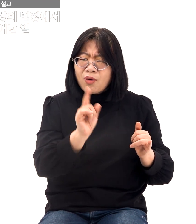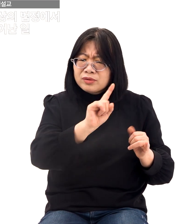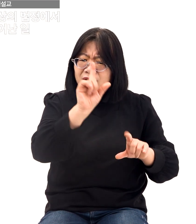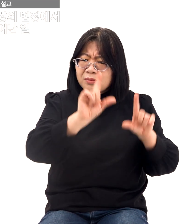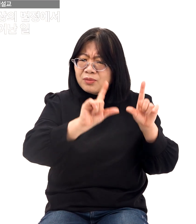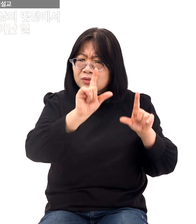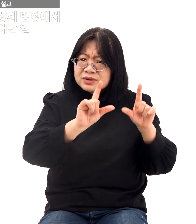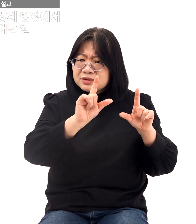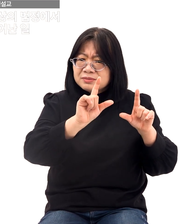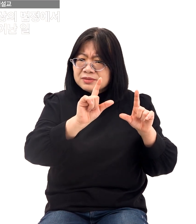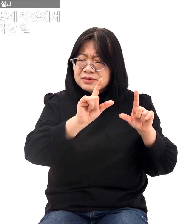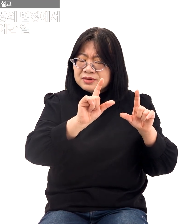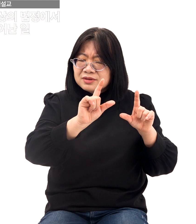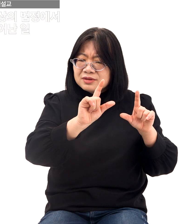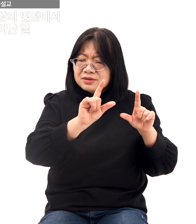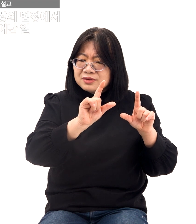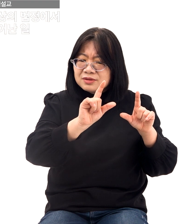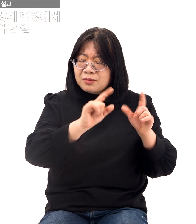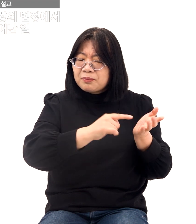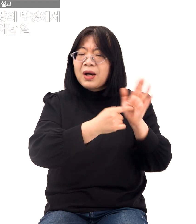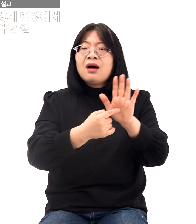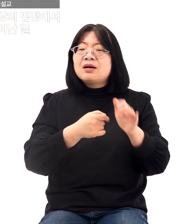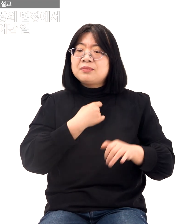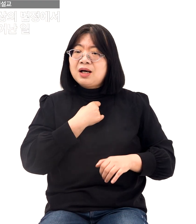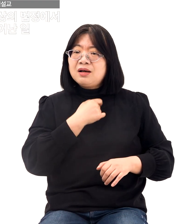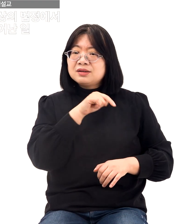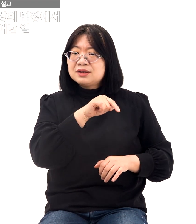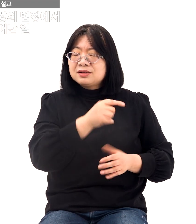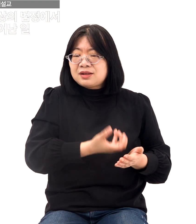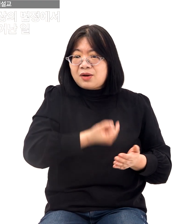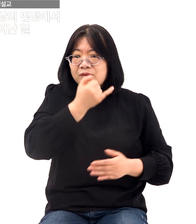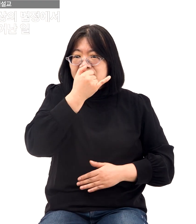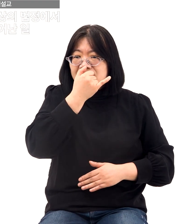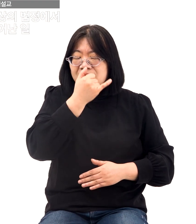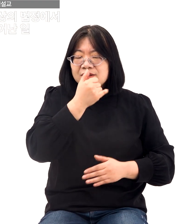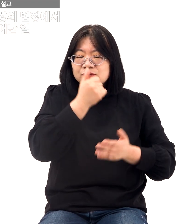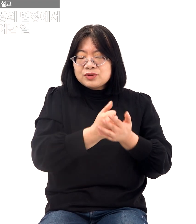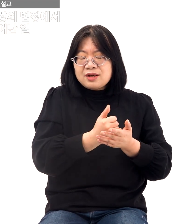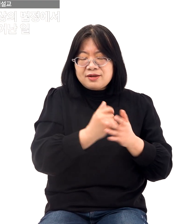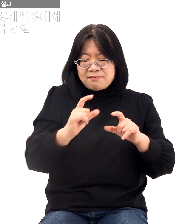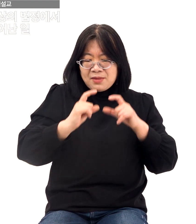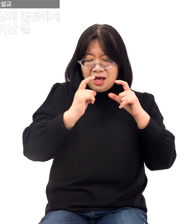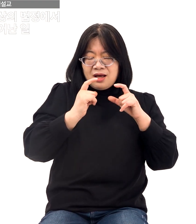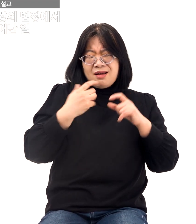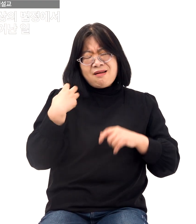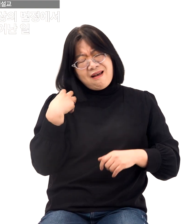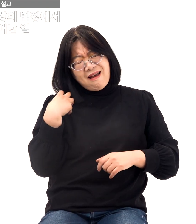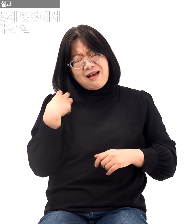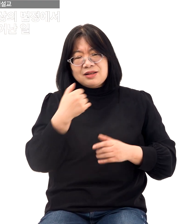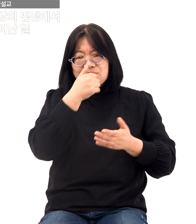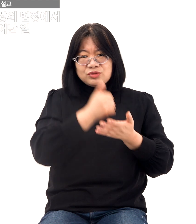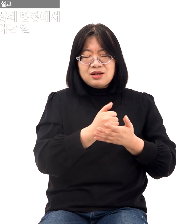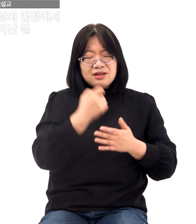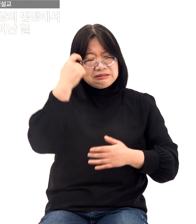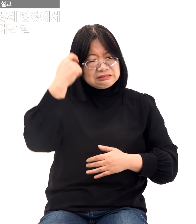부분을 드러내고 싶은 겁니까? 그들이 갖고 있었던 정죄감,